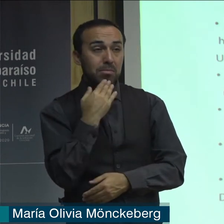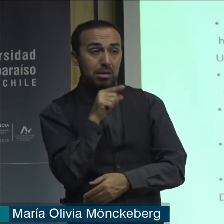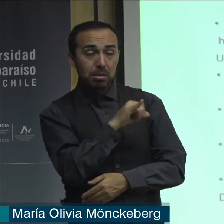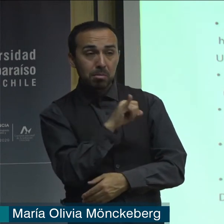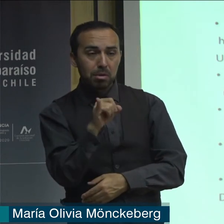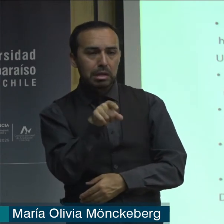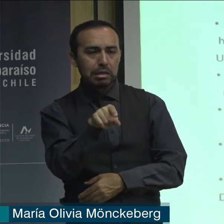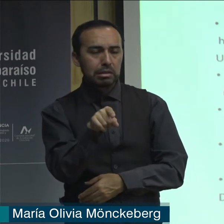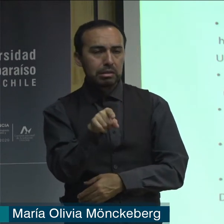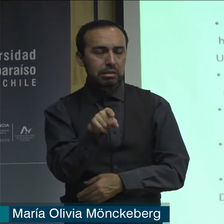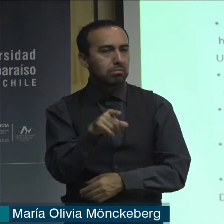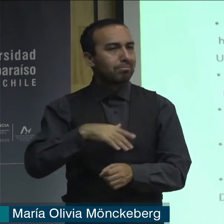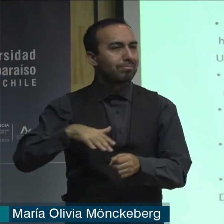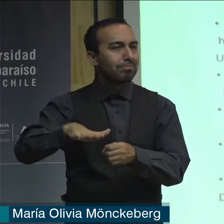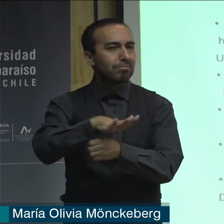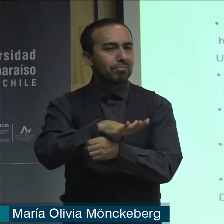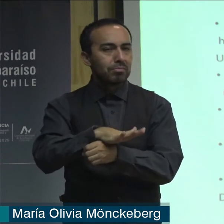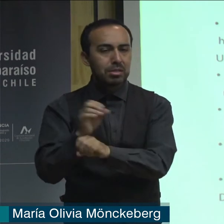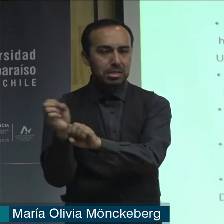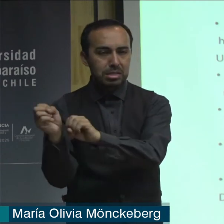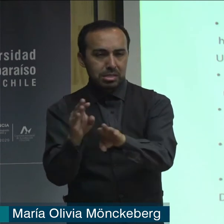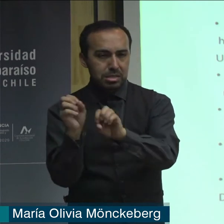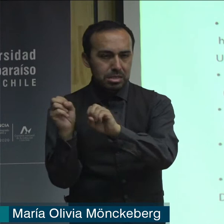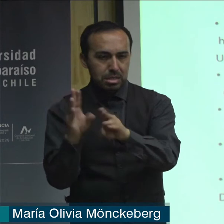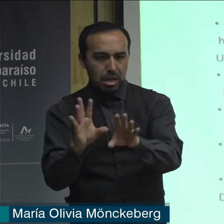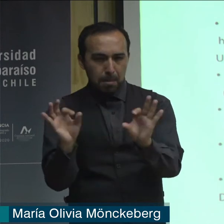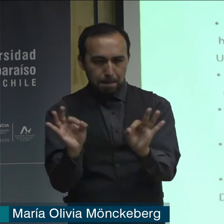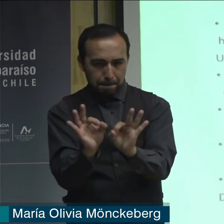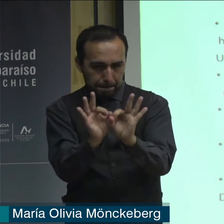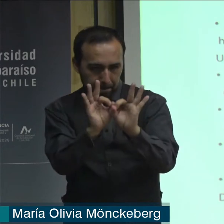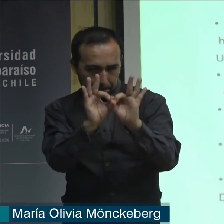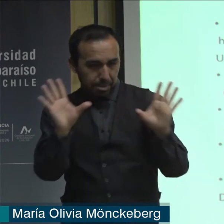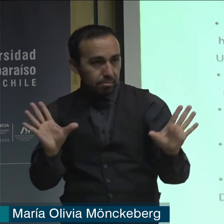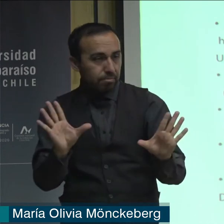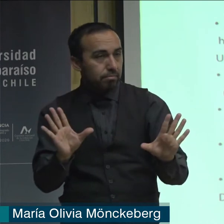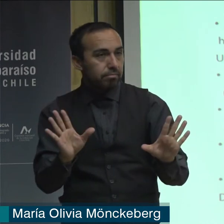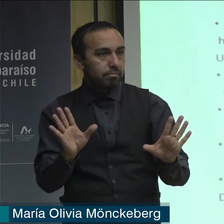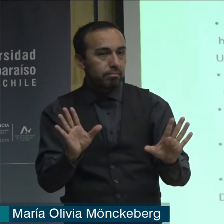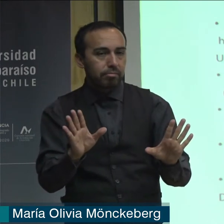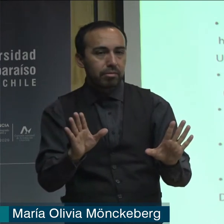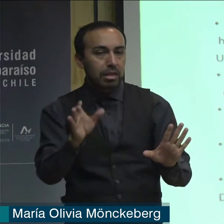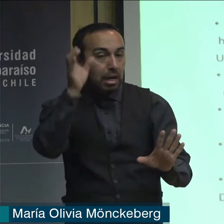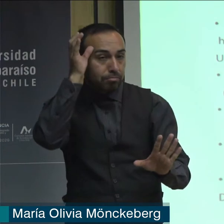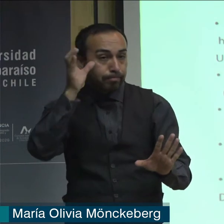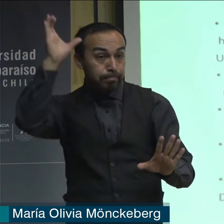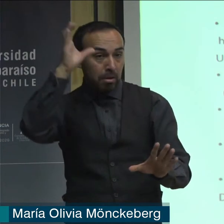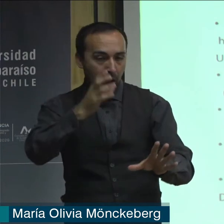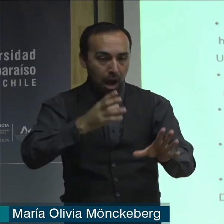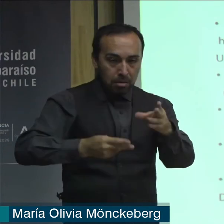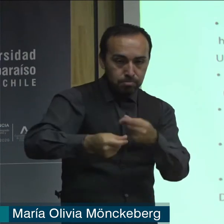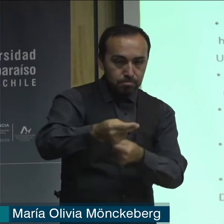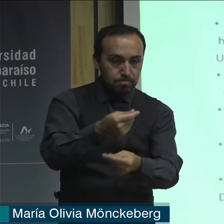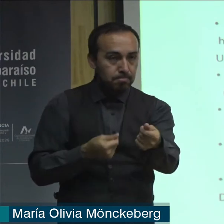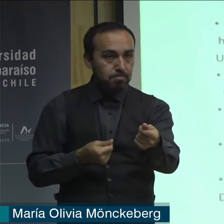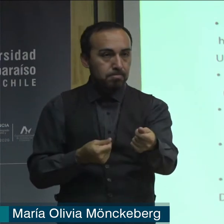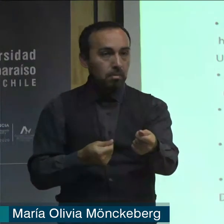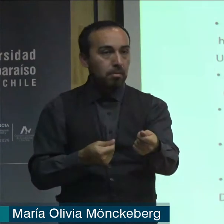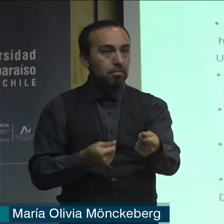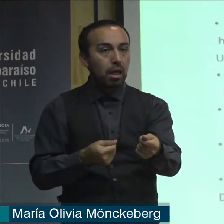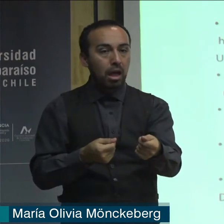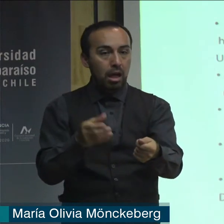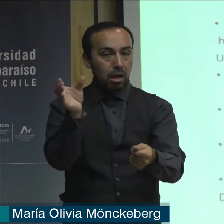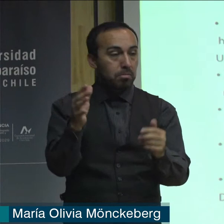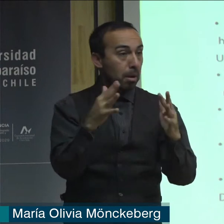capacitaban o perfeccionaban en las Ciencias económicas a los militares a los oficiales